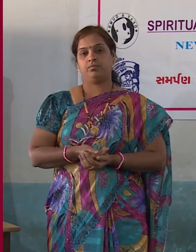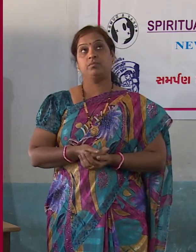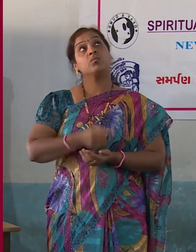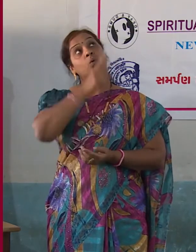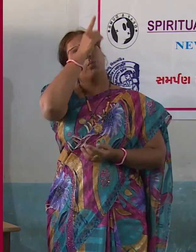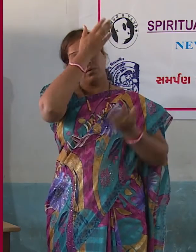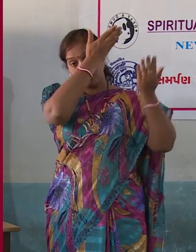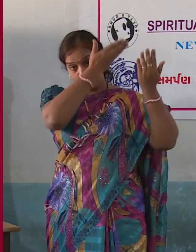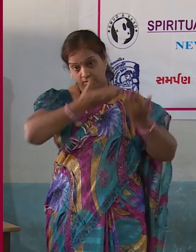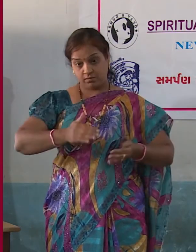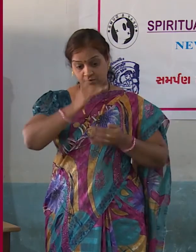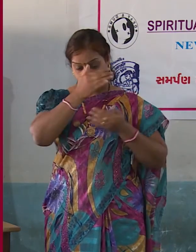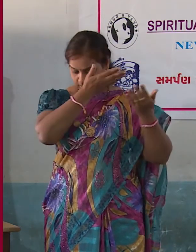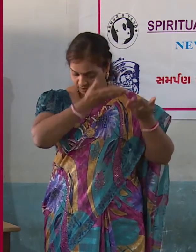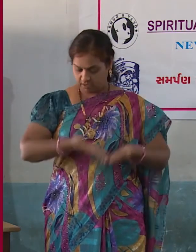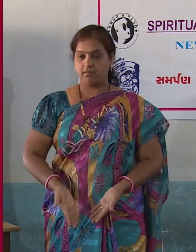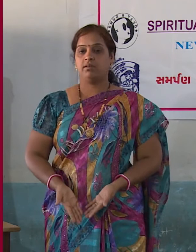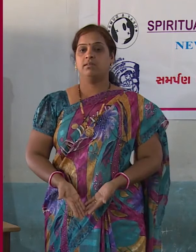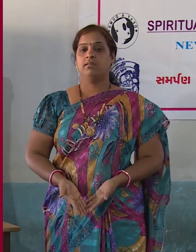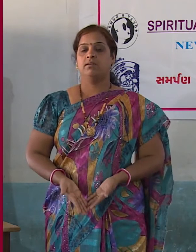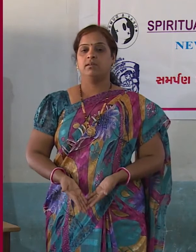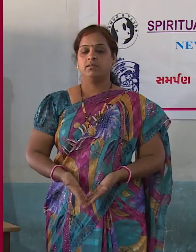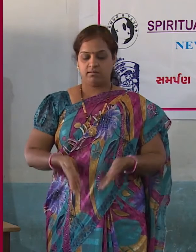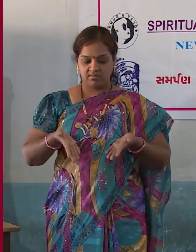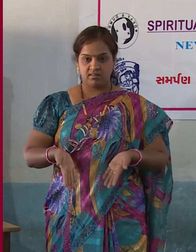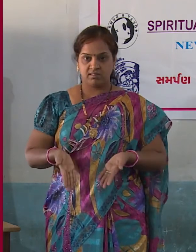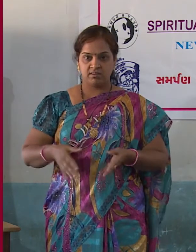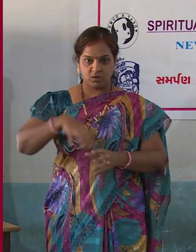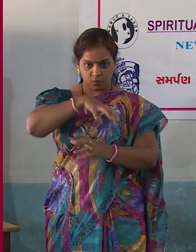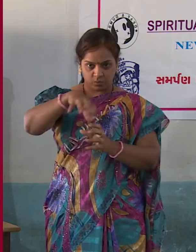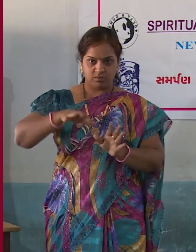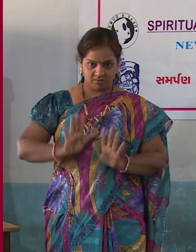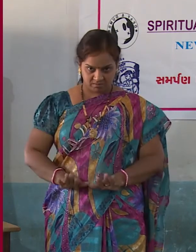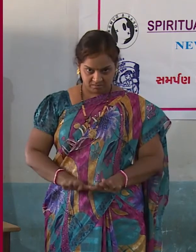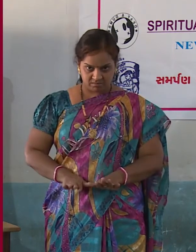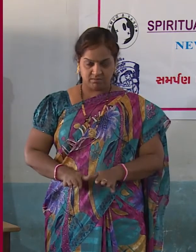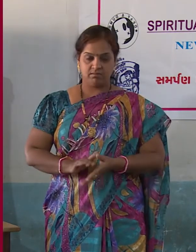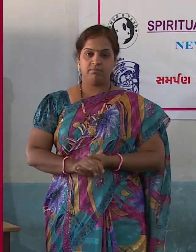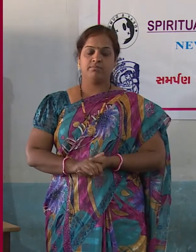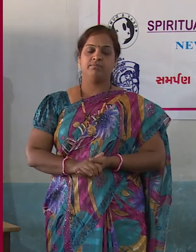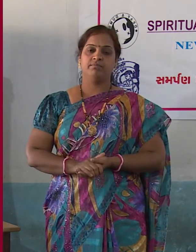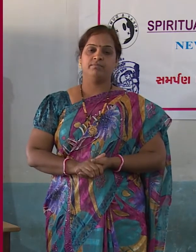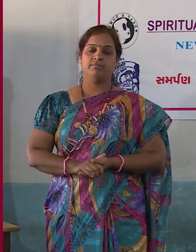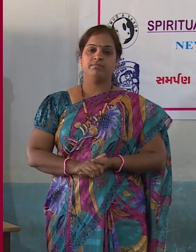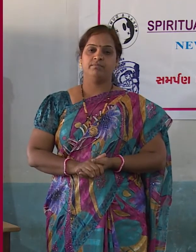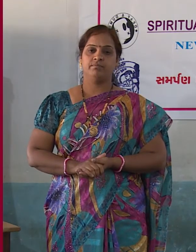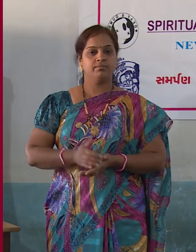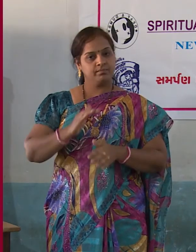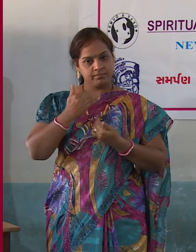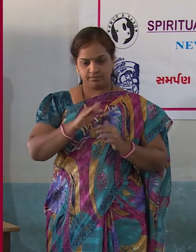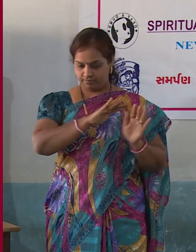से आती हैं साकार लोक में, तो यहां आकर के हम मनुष्य आत्माएं जन्म